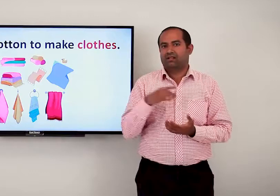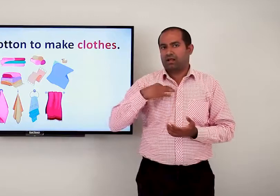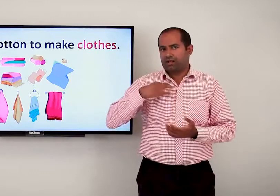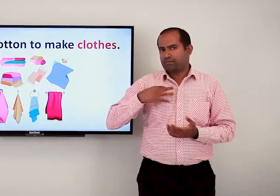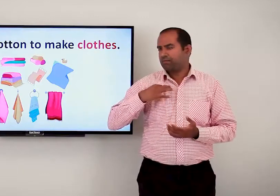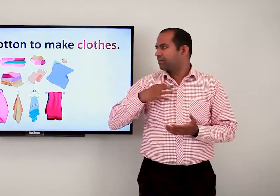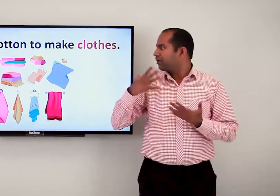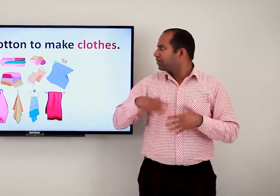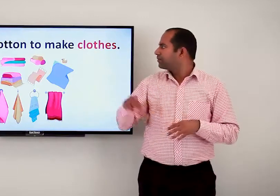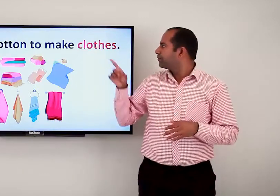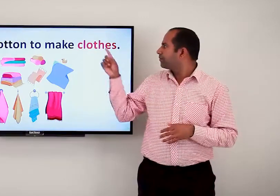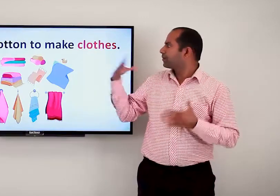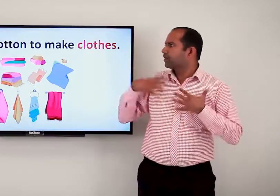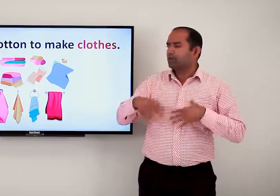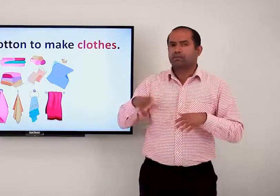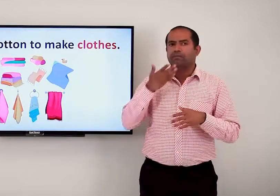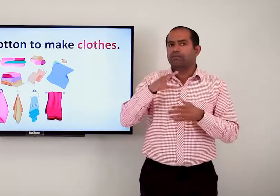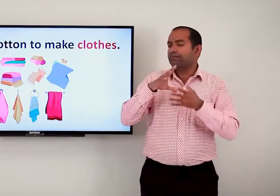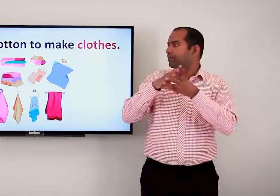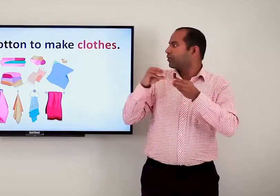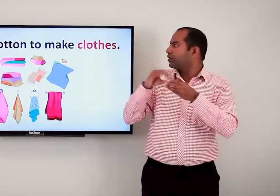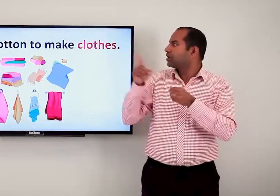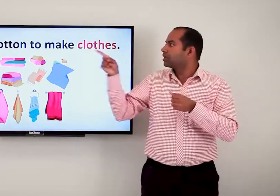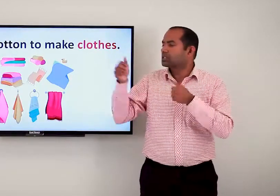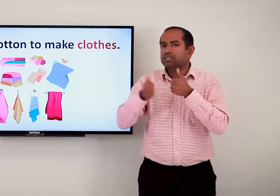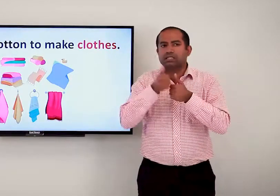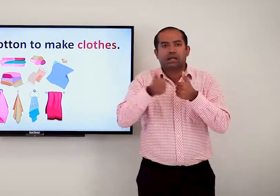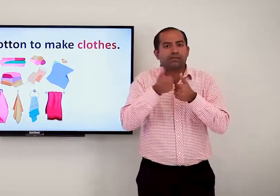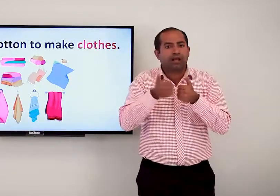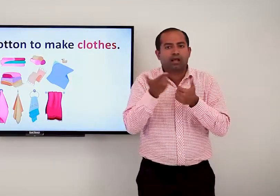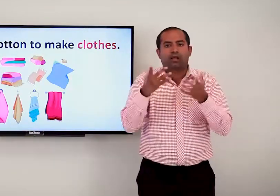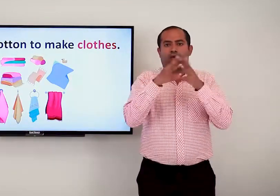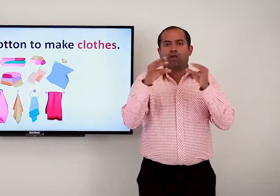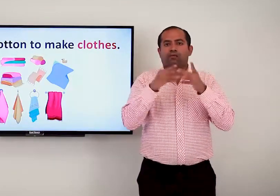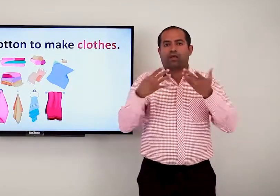ہم کپڑے بنانے کے لیے روئی کا استعمال کرتے ہیں۔